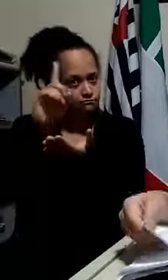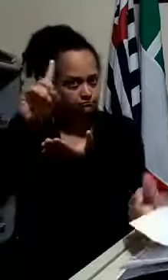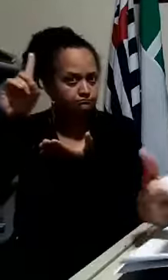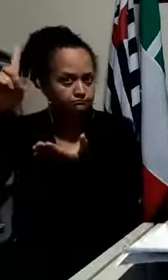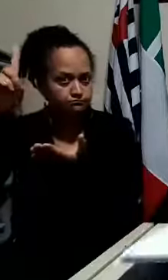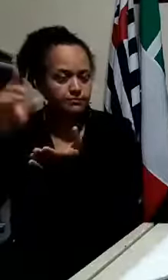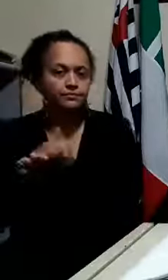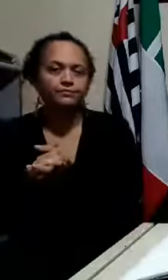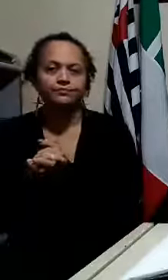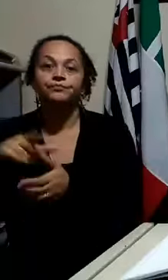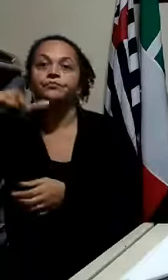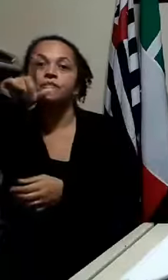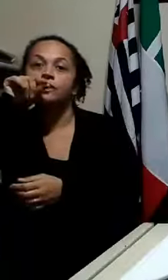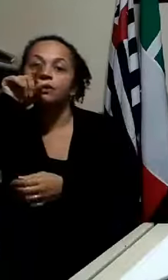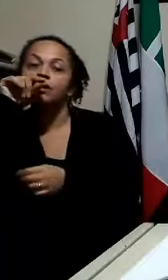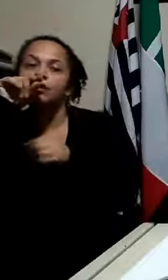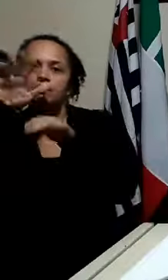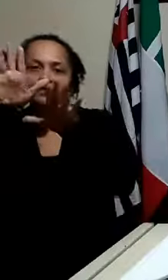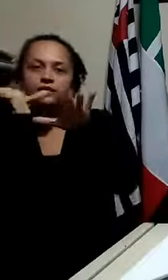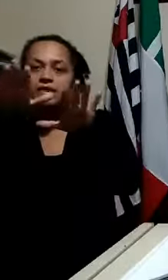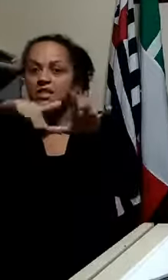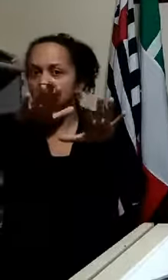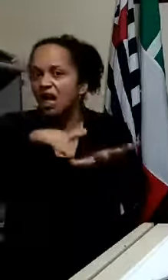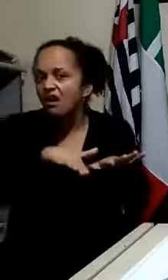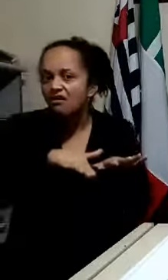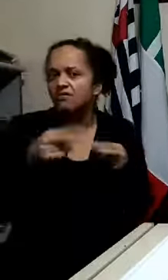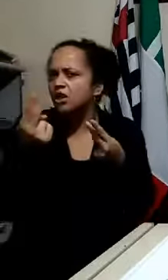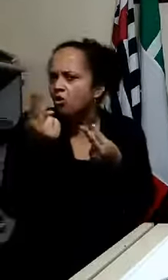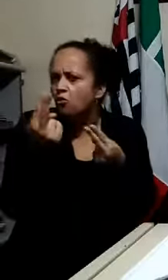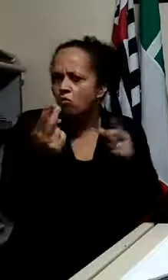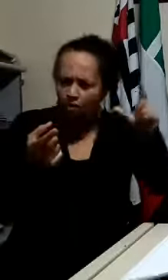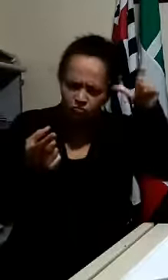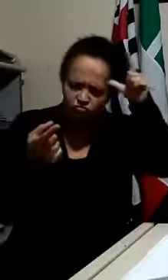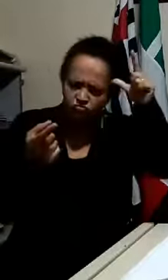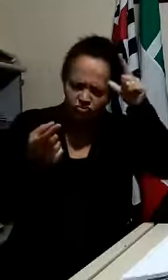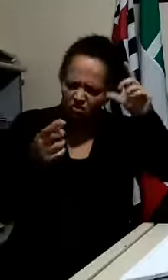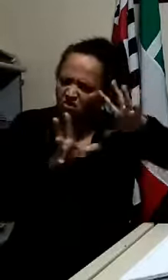aves representam a Satanás, que vem roubar a